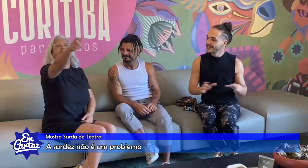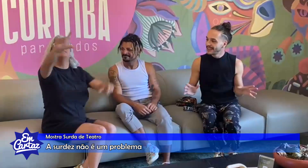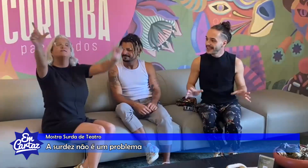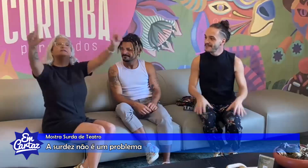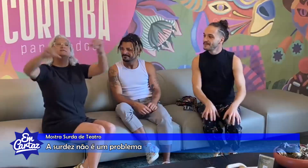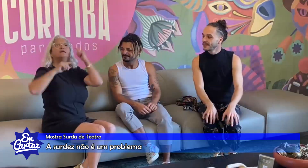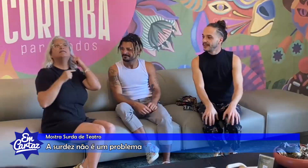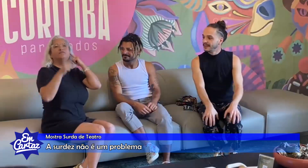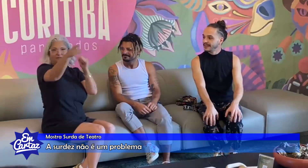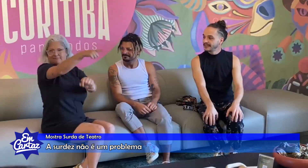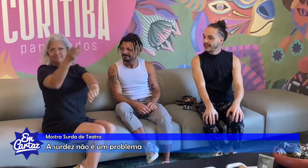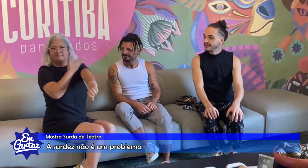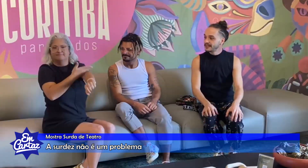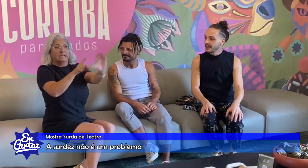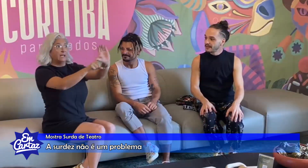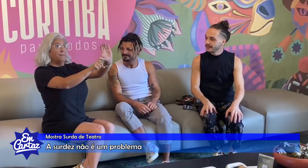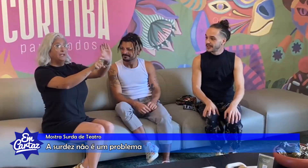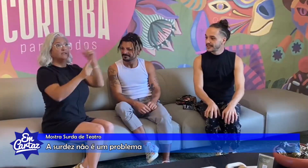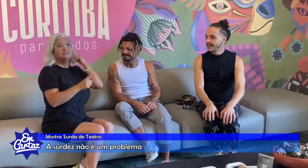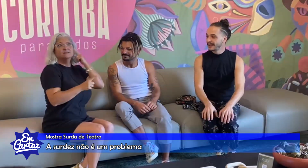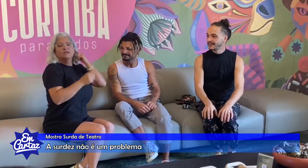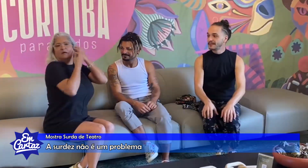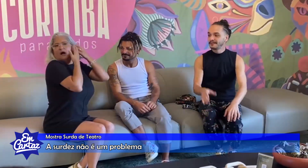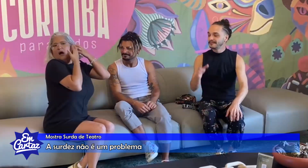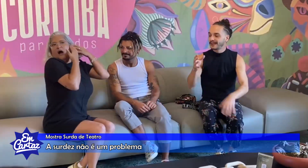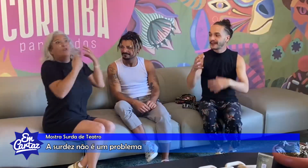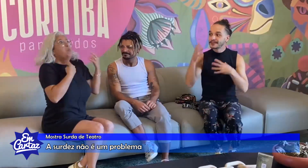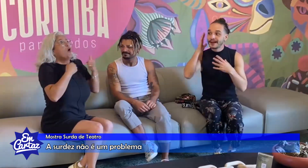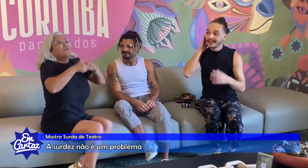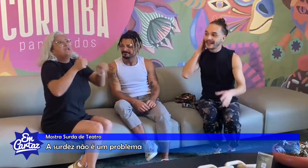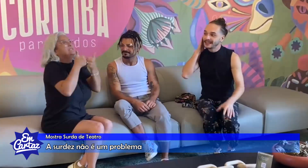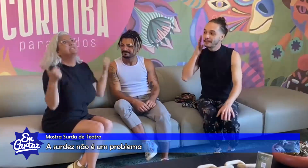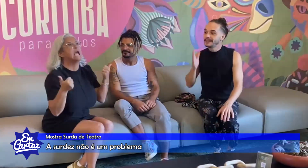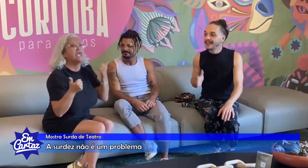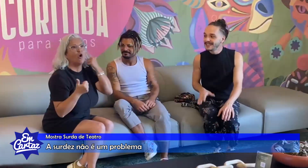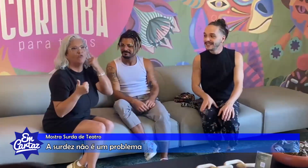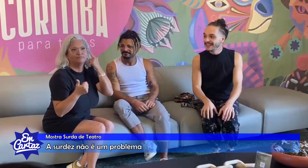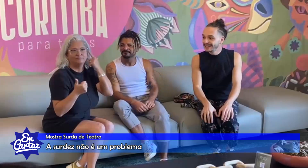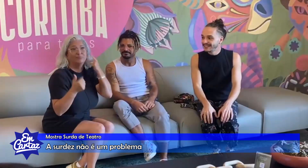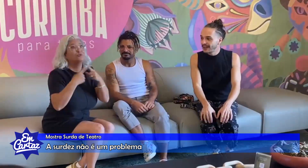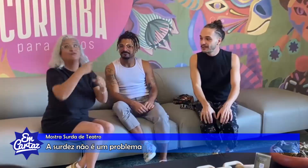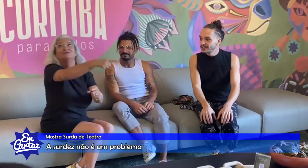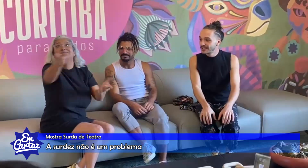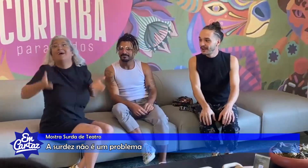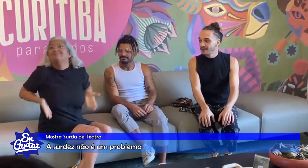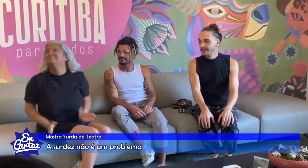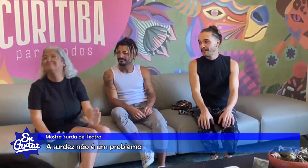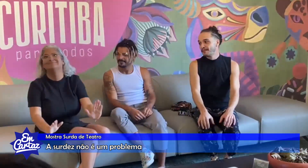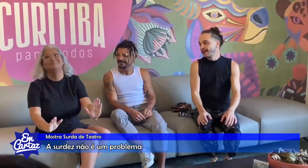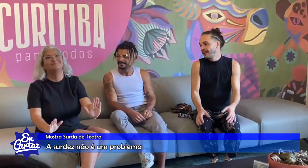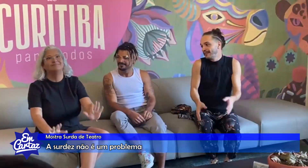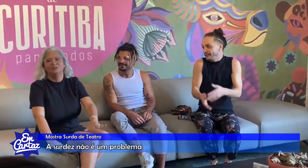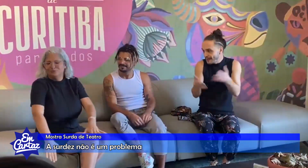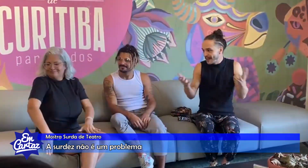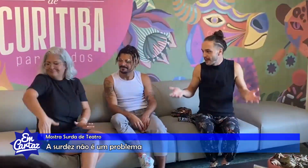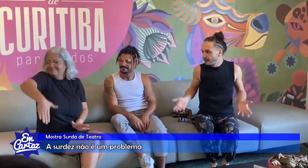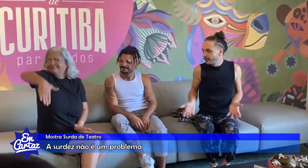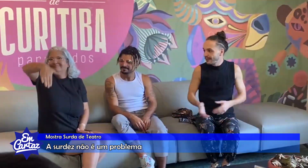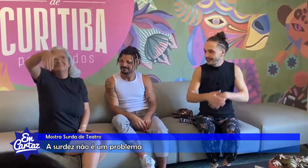quiser, liga a televisão, vocês, né, que estão acostumados à dependência, né, da audição, porque, enfim, é a cultura